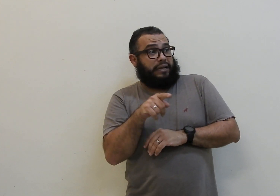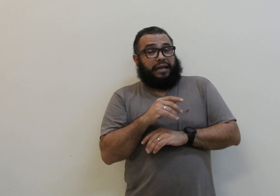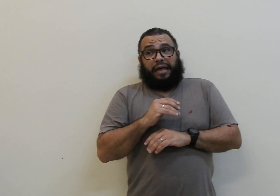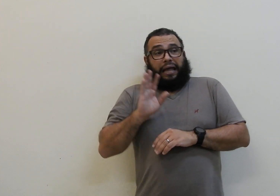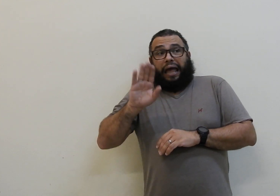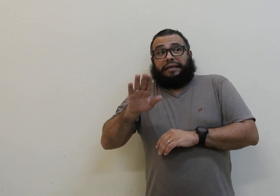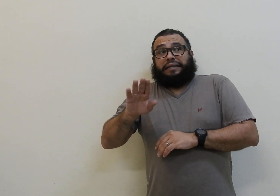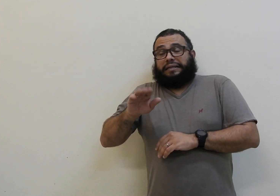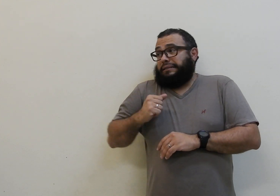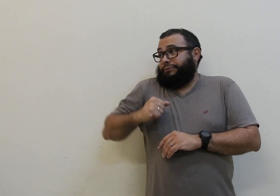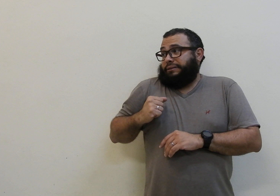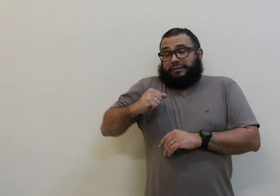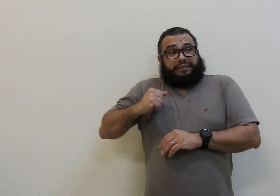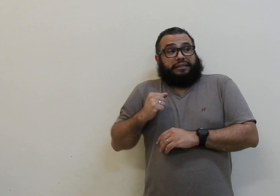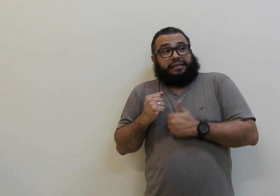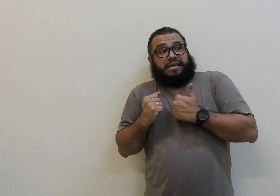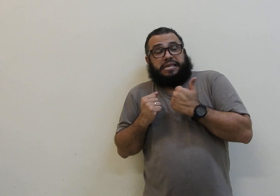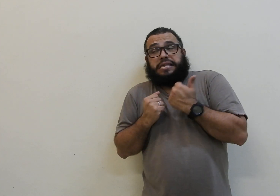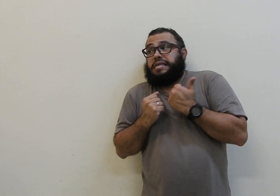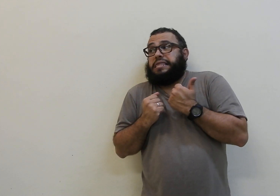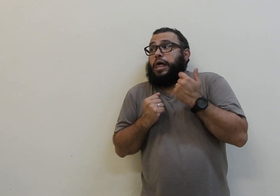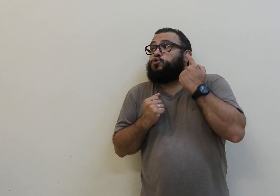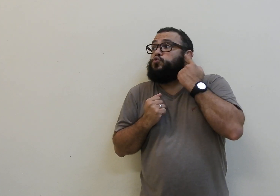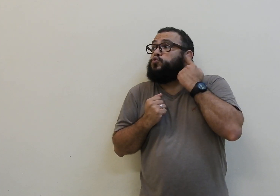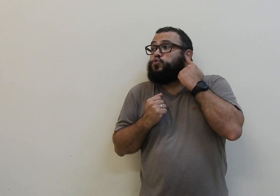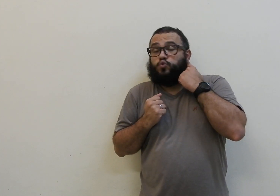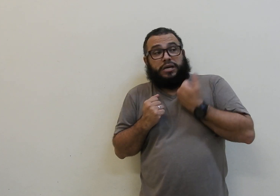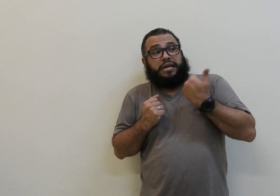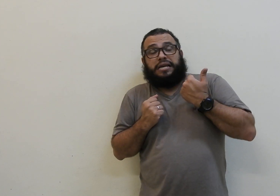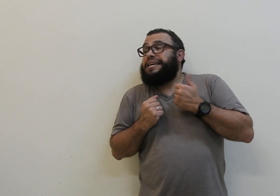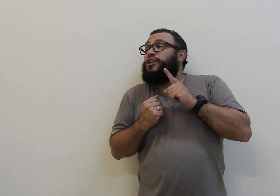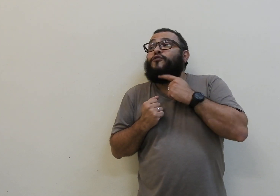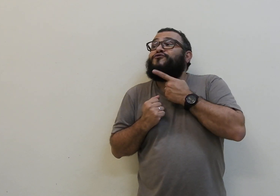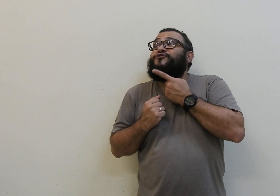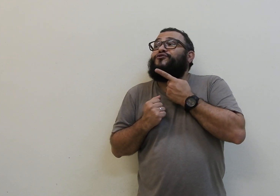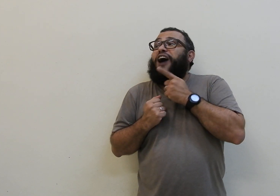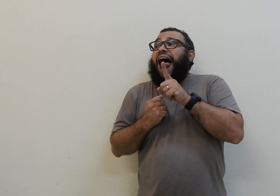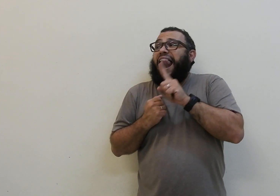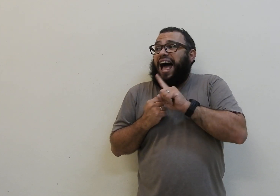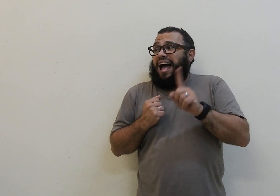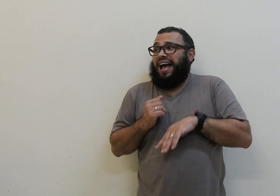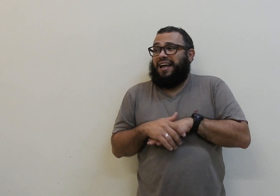comum de ver por aí é as pessoas se cutucando, dizendo, ele é surdo, ele não